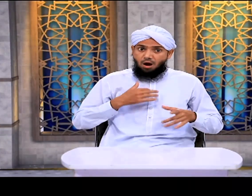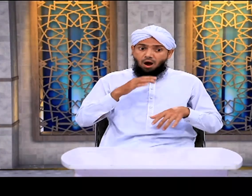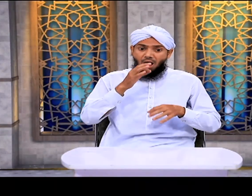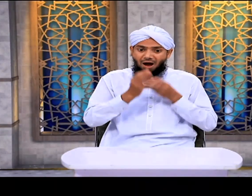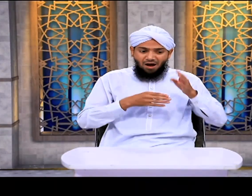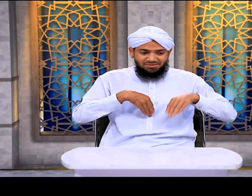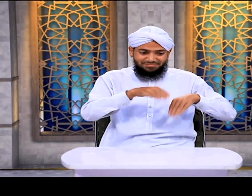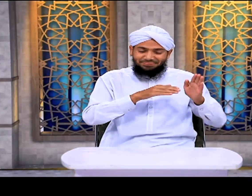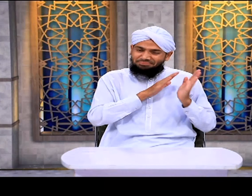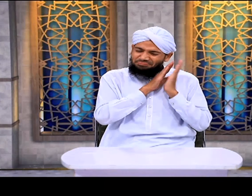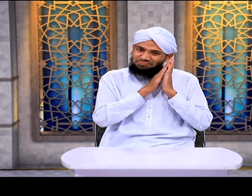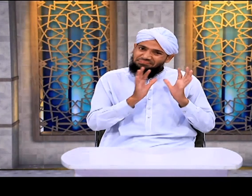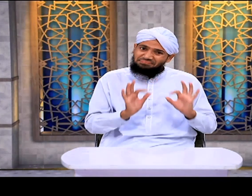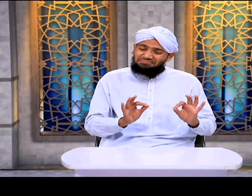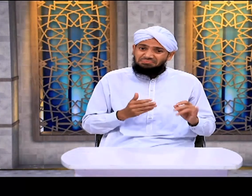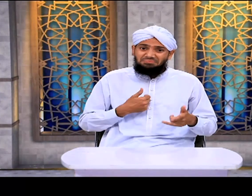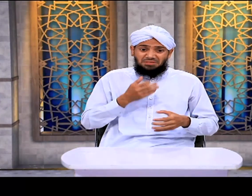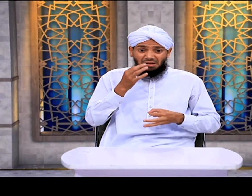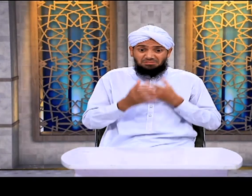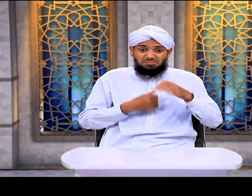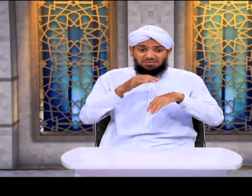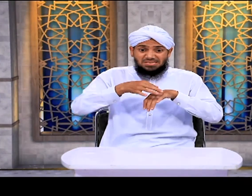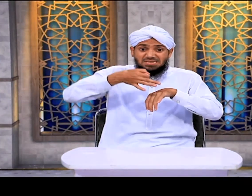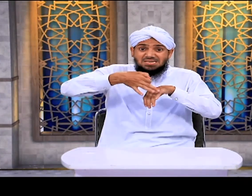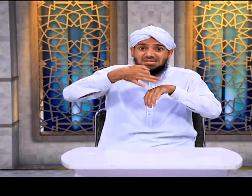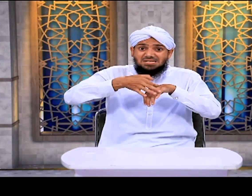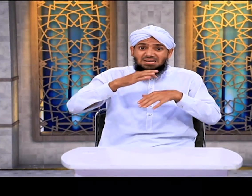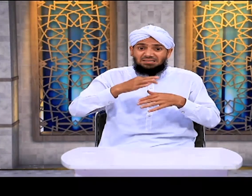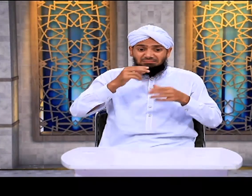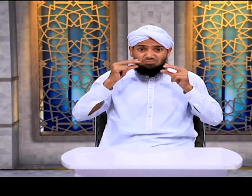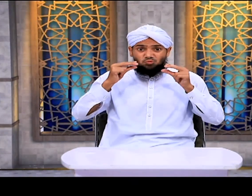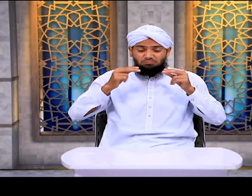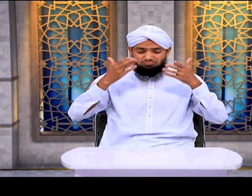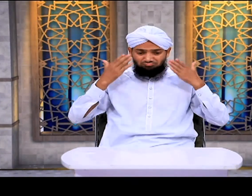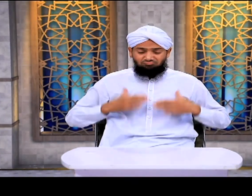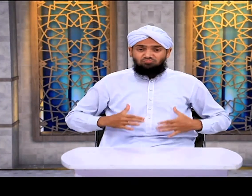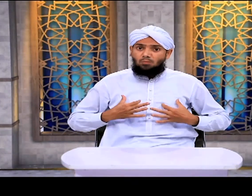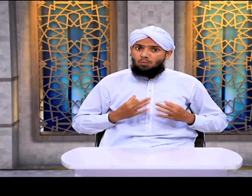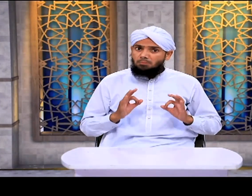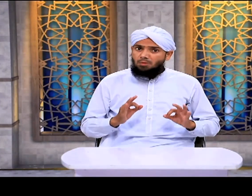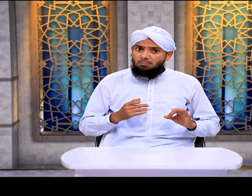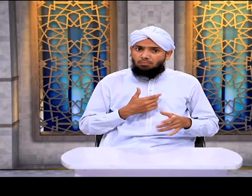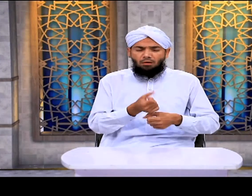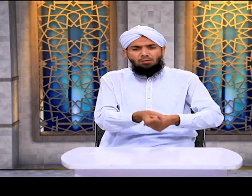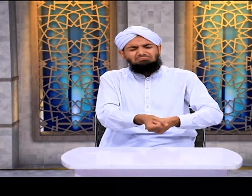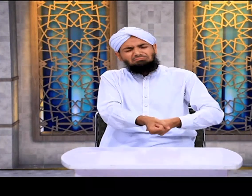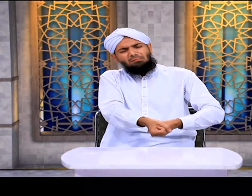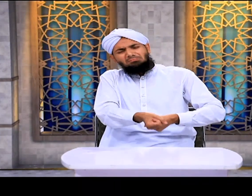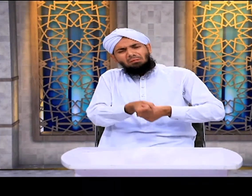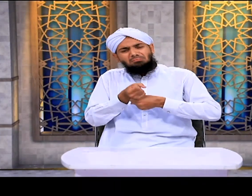بچھونا ہوگی۔ جہنمیوں کو تارکول کا لباس پہنایا جائے گا، جہنمیوں کو گرز مارے جائیں گے،